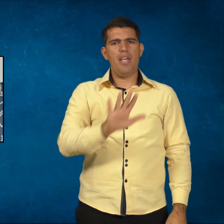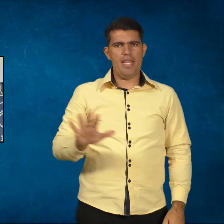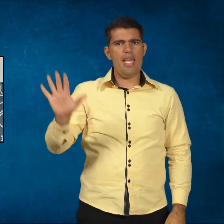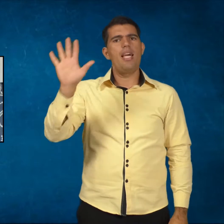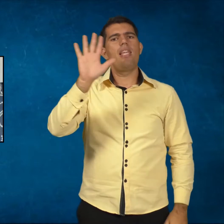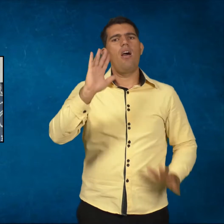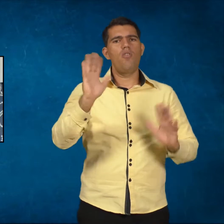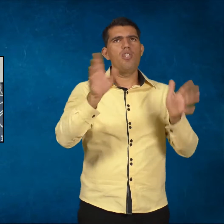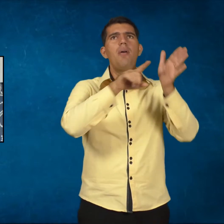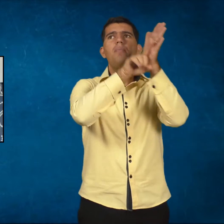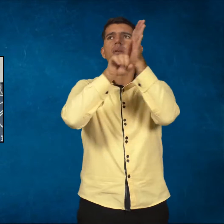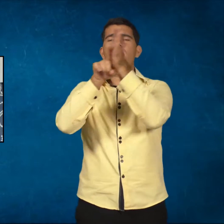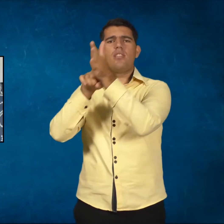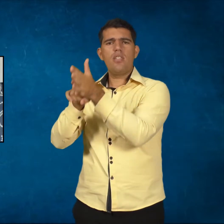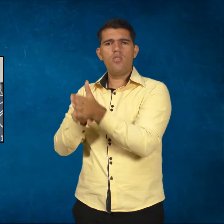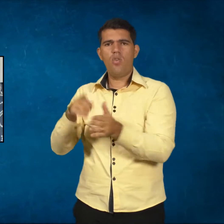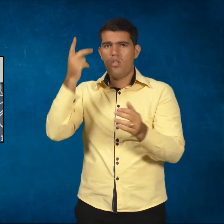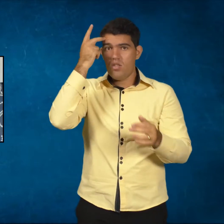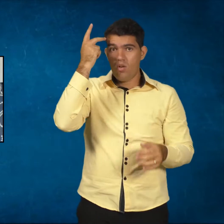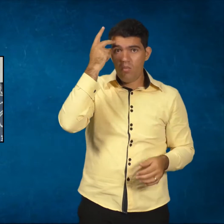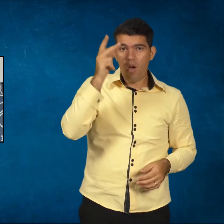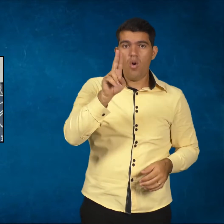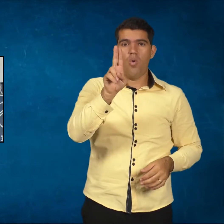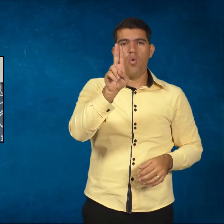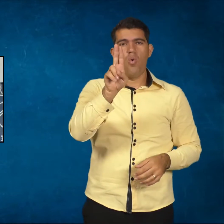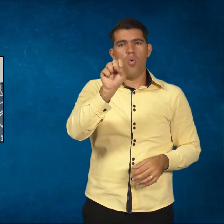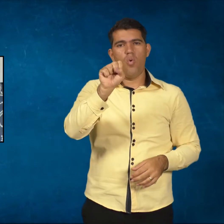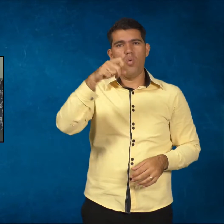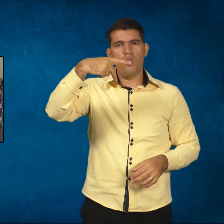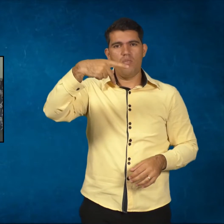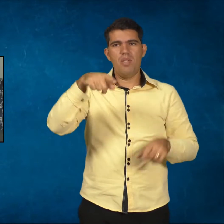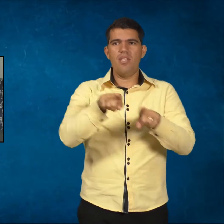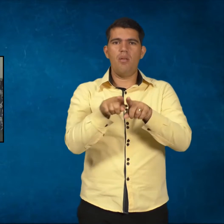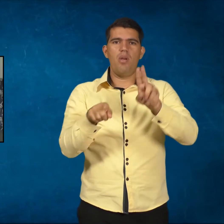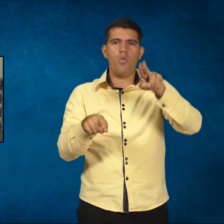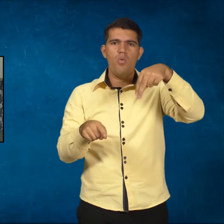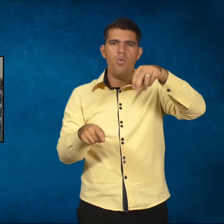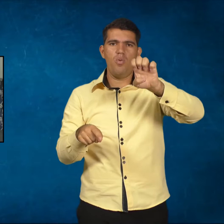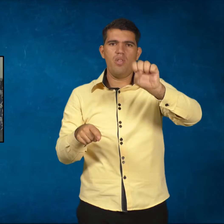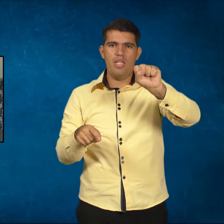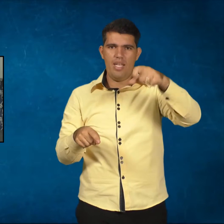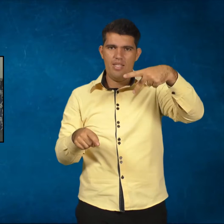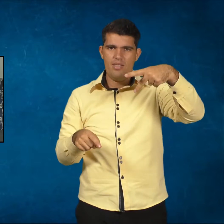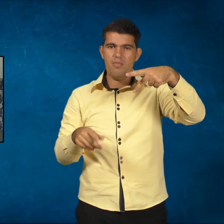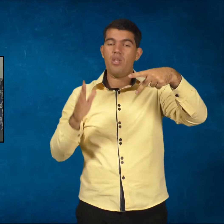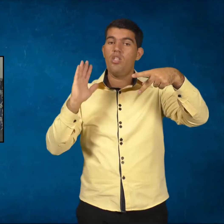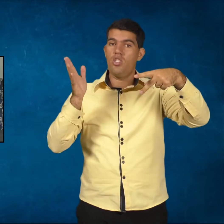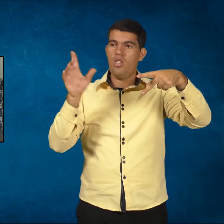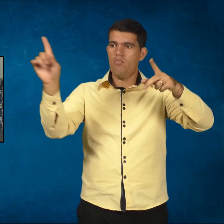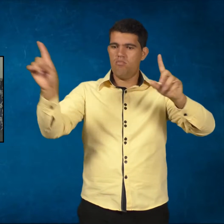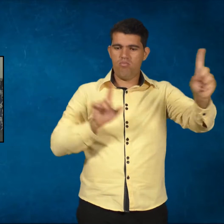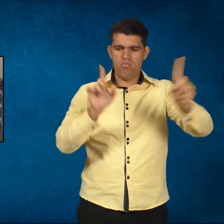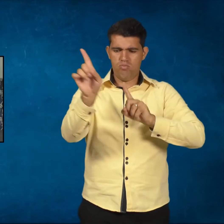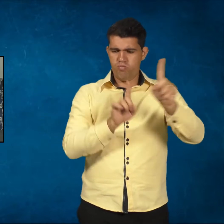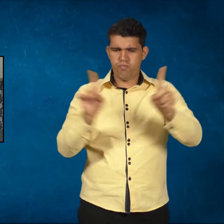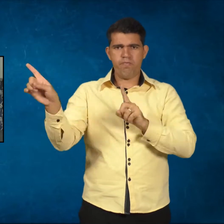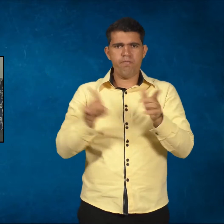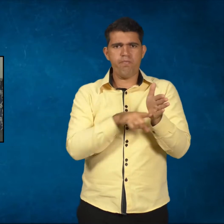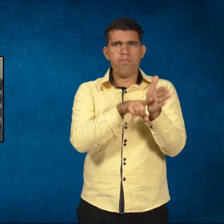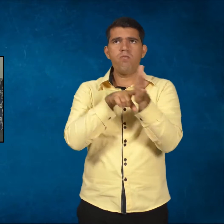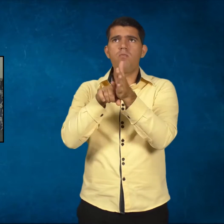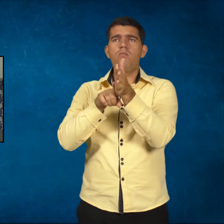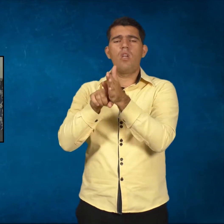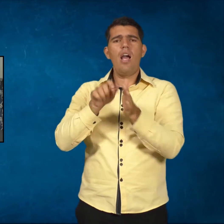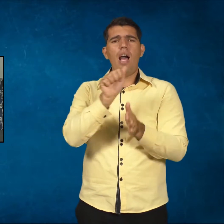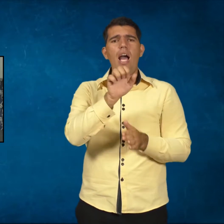cada federal, e no caso do Estado de São Paulo, da USP e da Unesp. E nós acompanhamos como está a implementação do